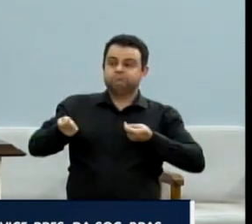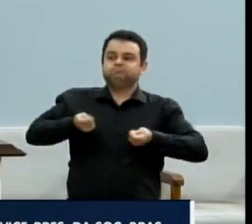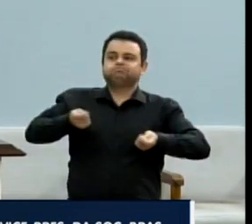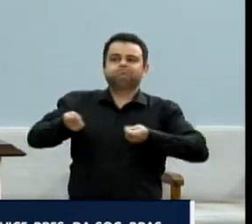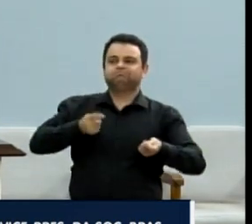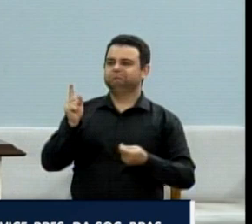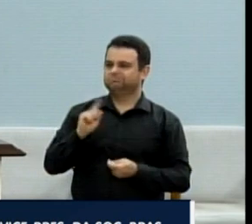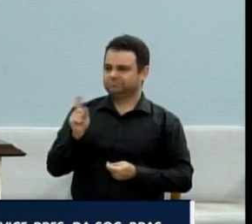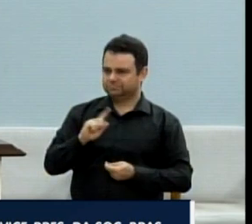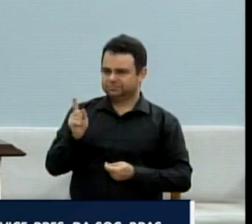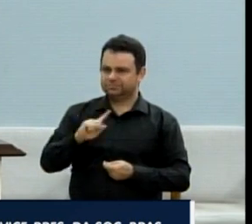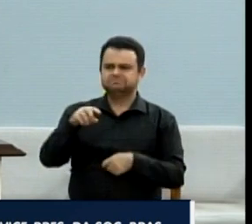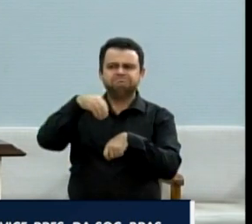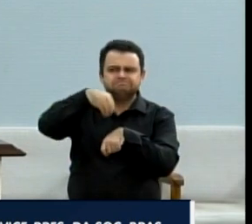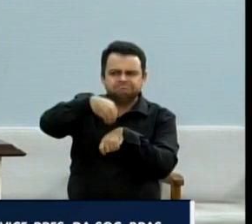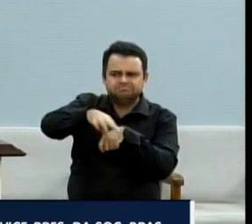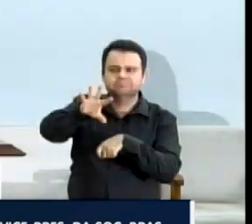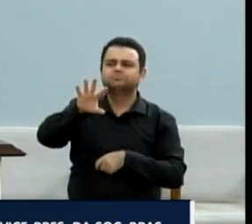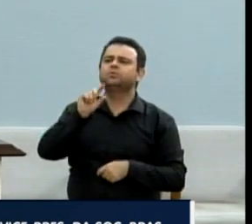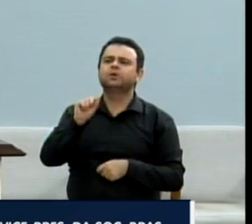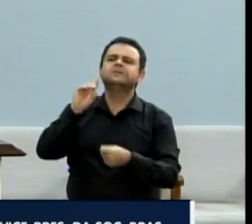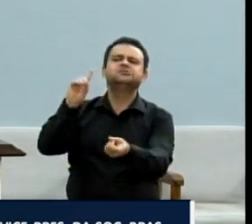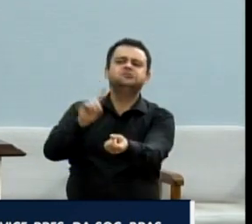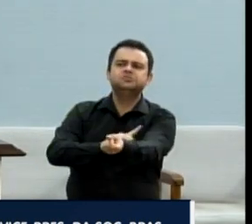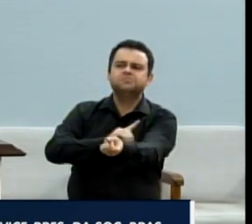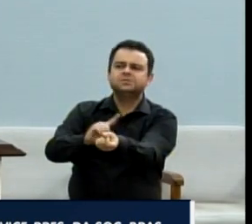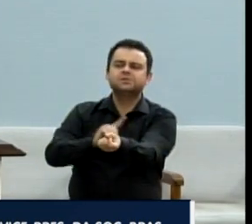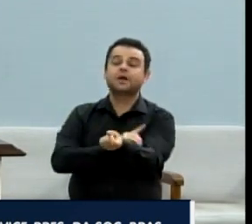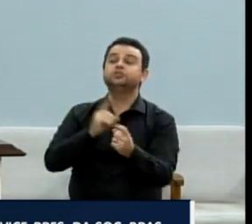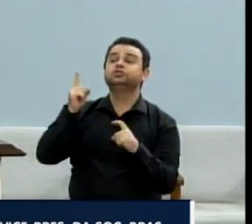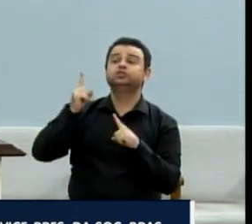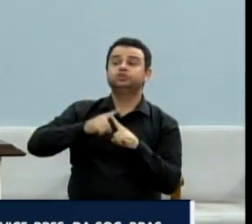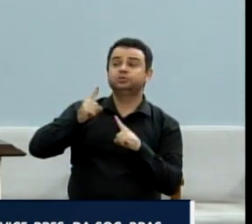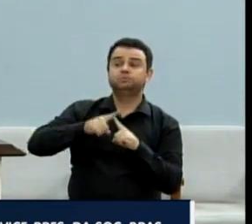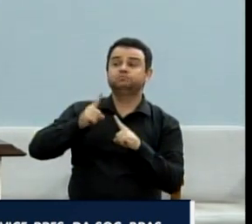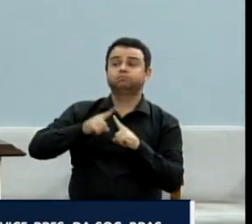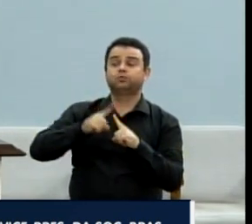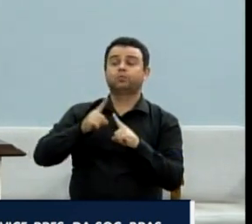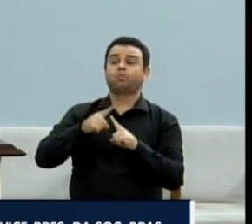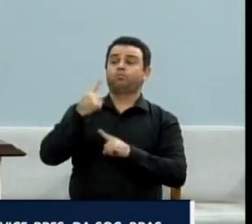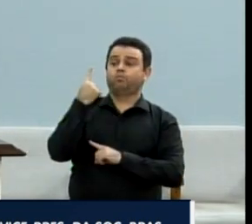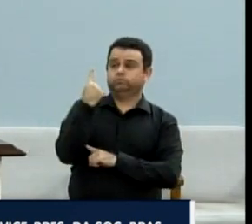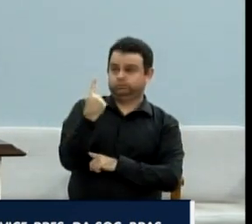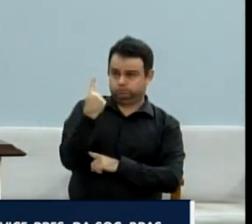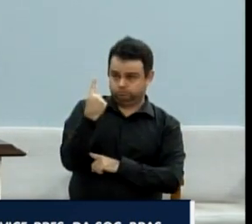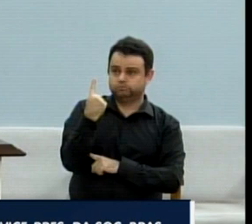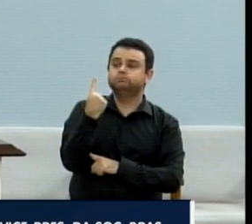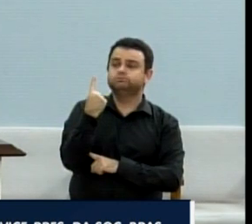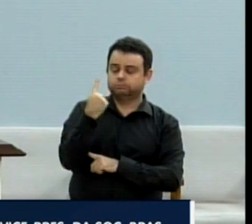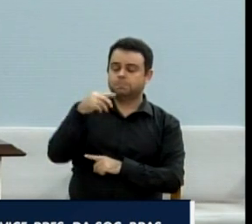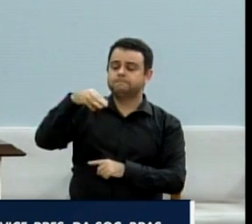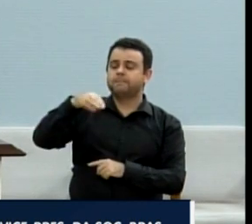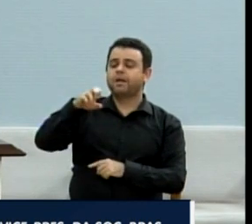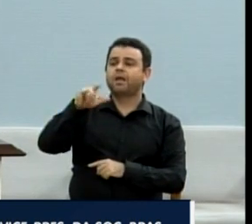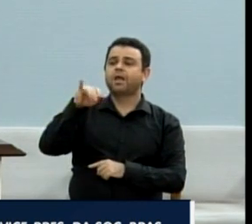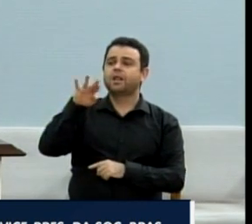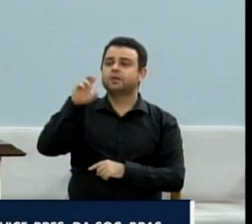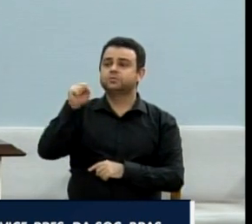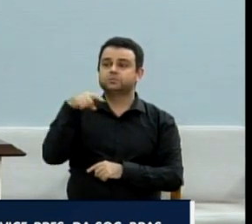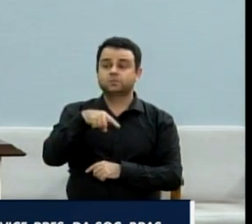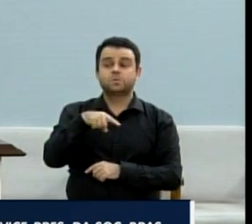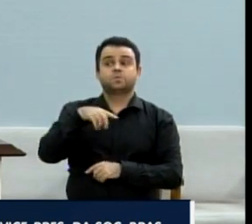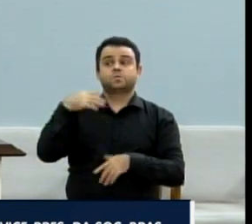uma das formas de diabetes, que é o diabetes tipo 1. O diabetes tipo 1 é uma das formas mais